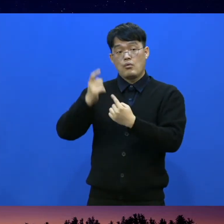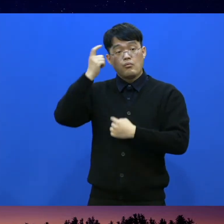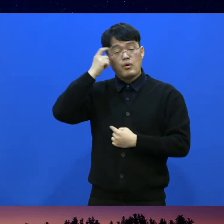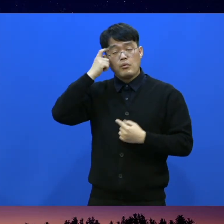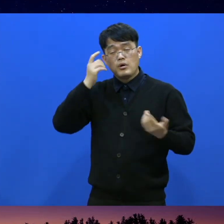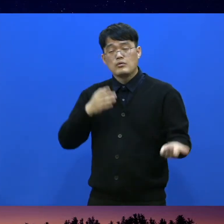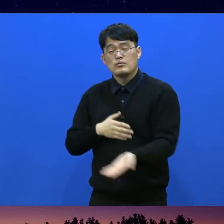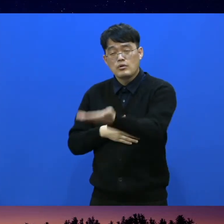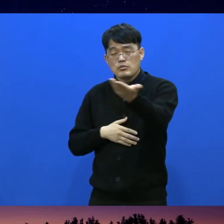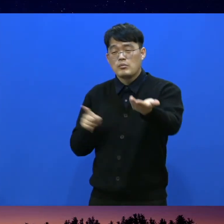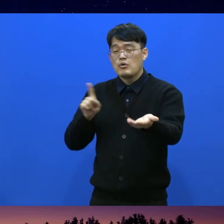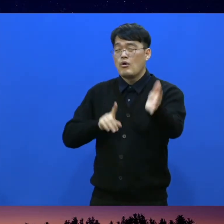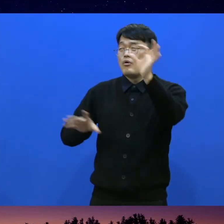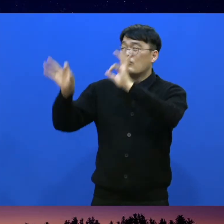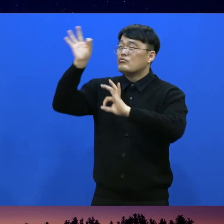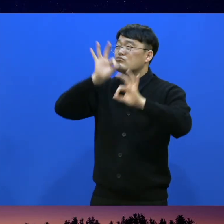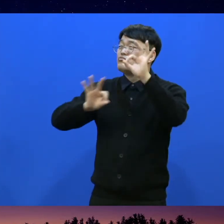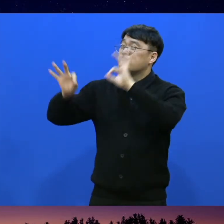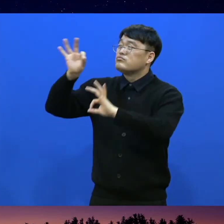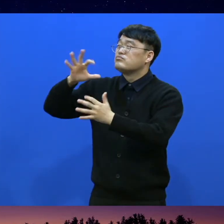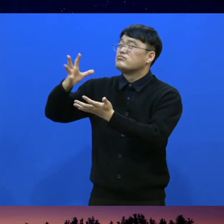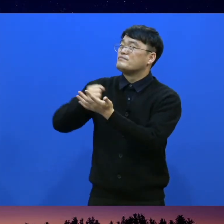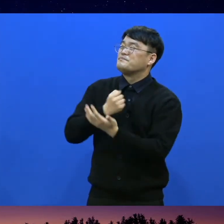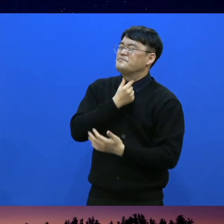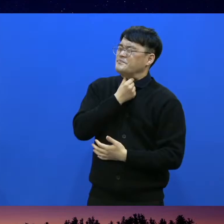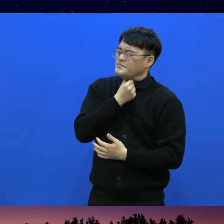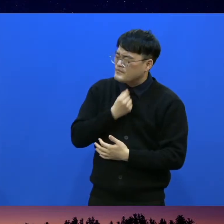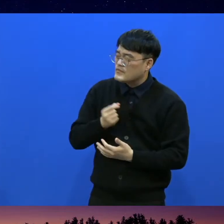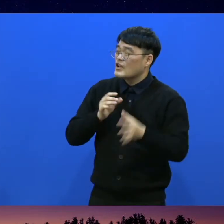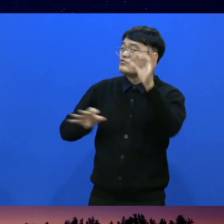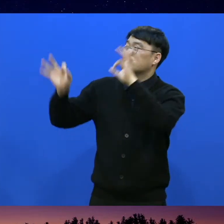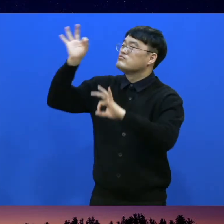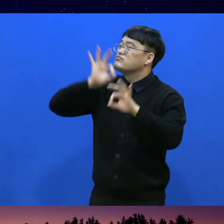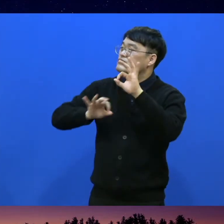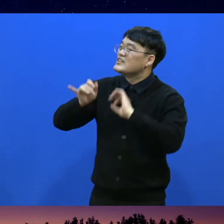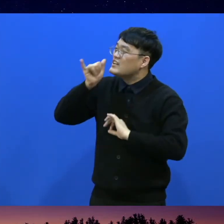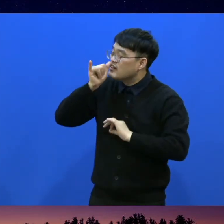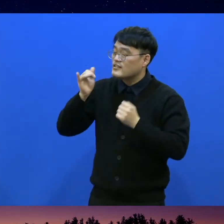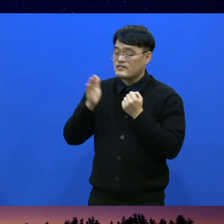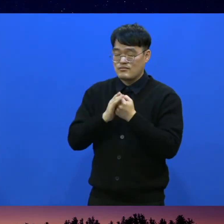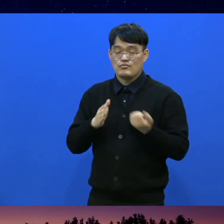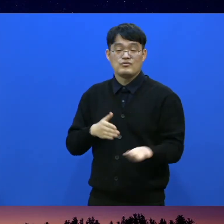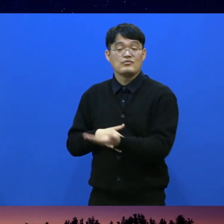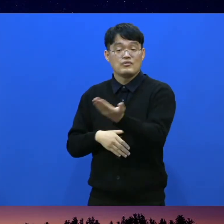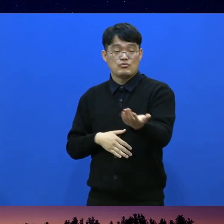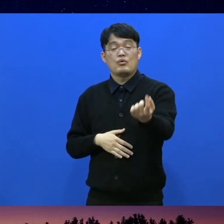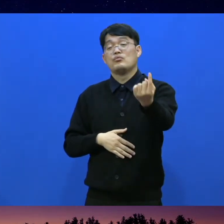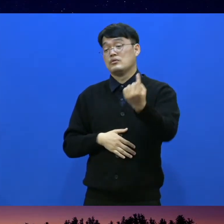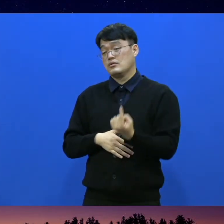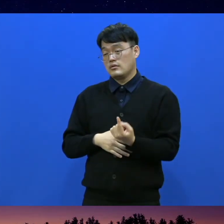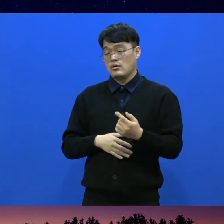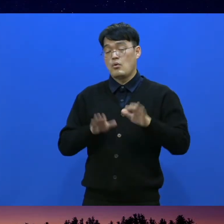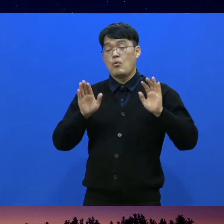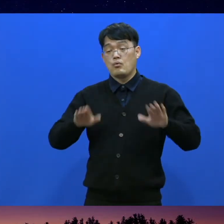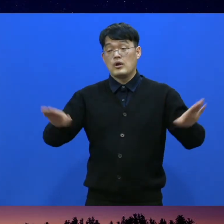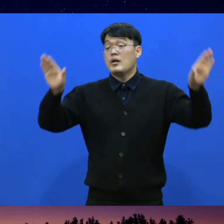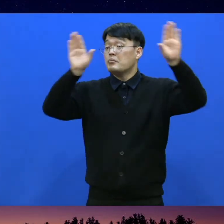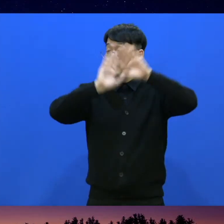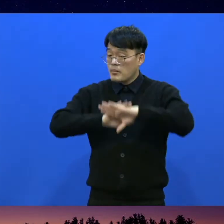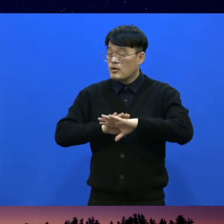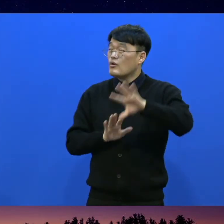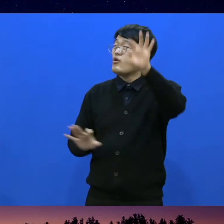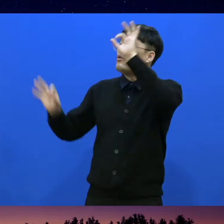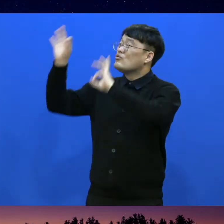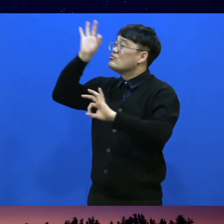나오신 거예요. 네. 오늘 이 밤에도 뭔가 구할 것이 있어서 나온 거예요. 나 구할 게 아무것도 없는데